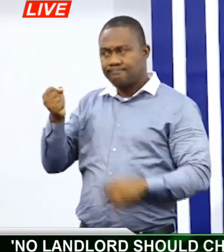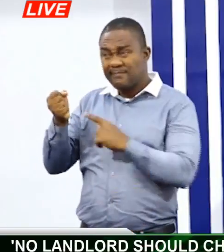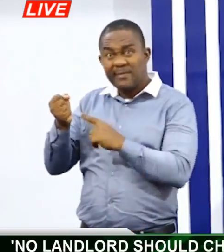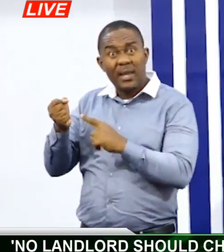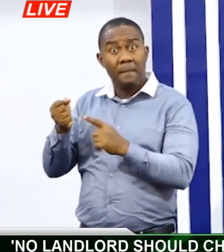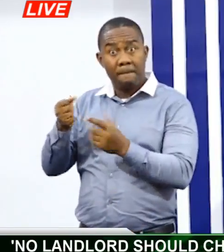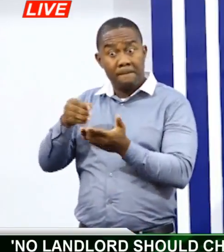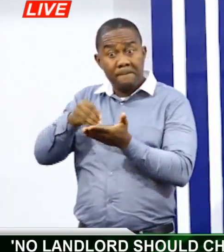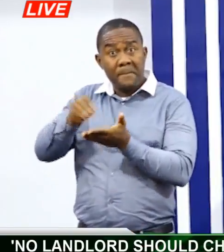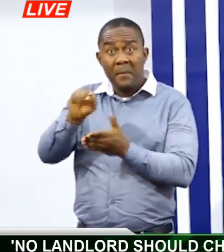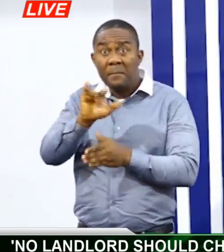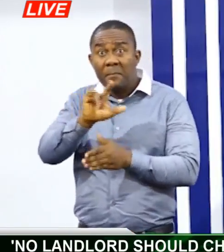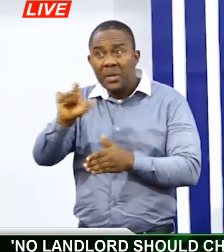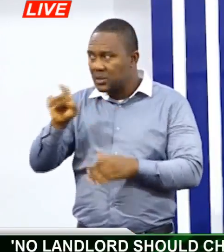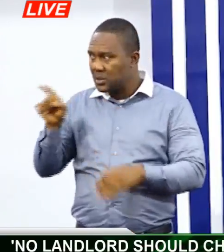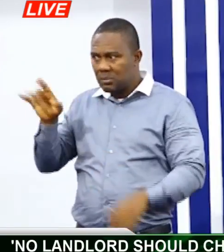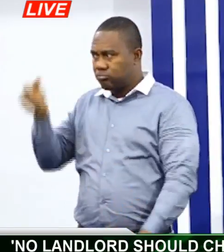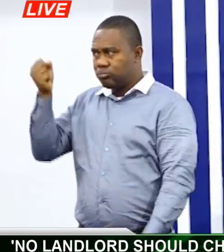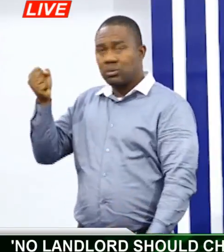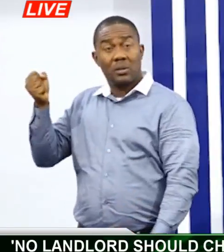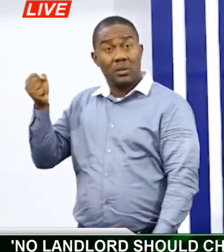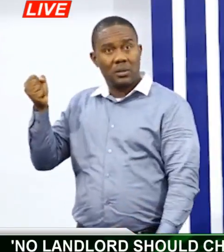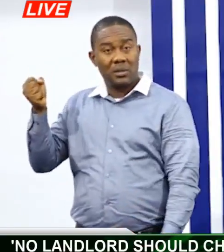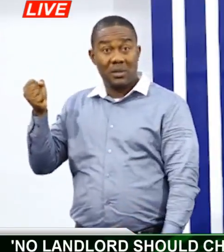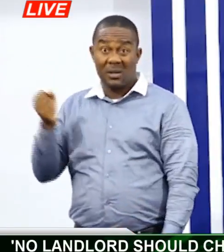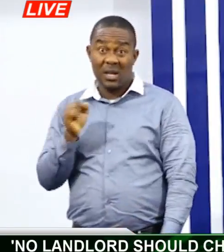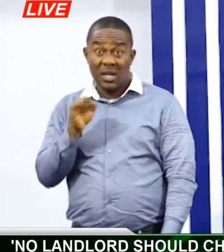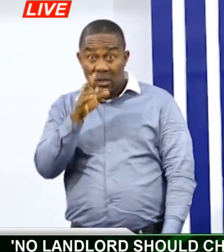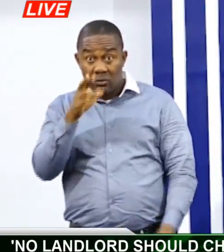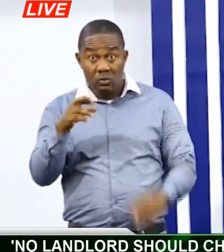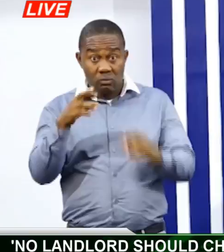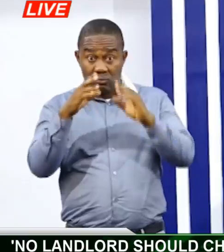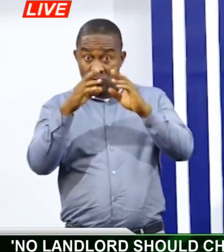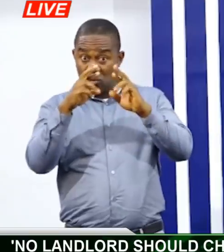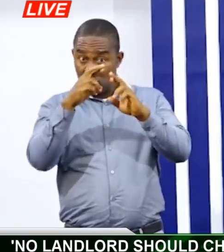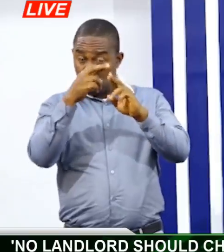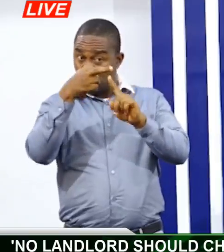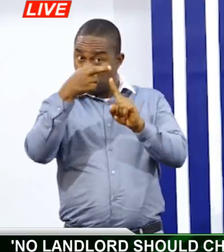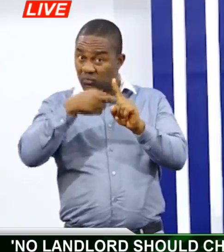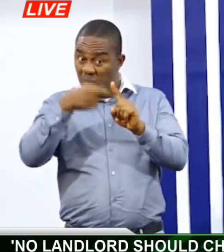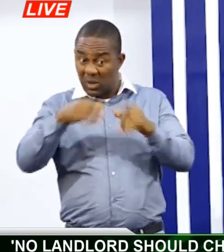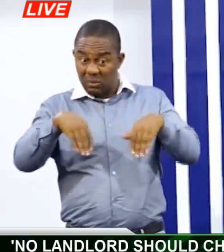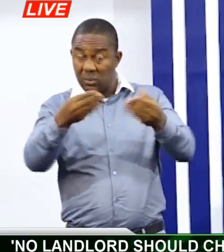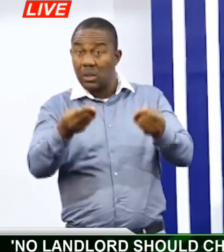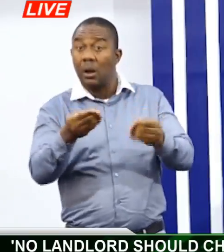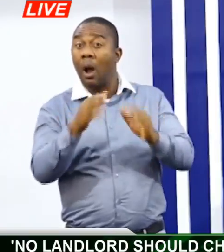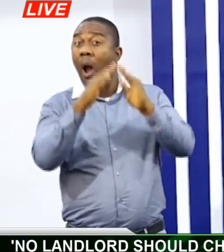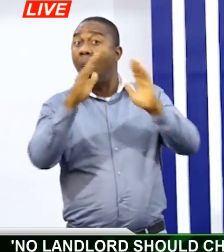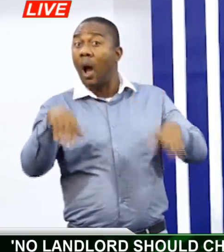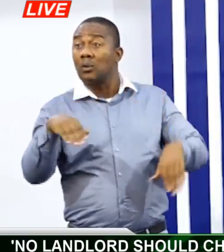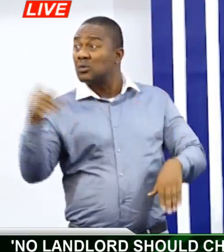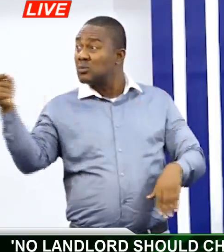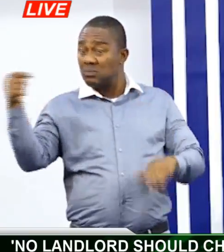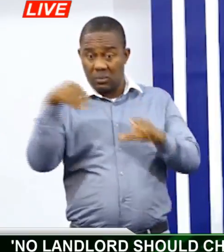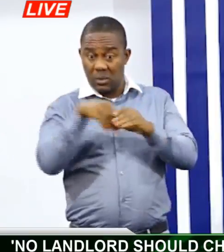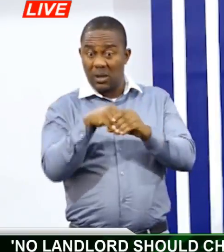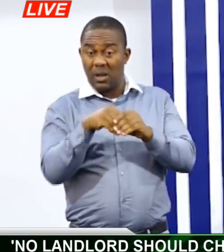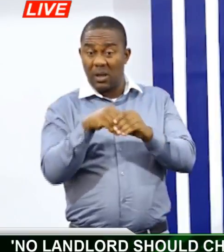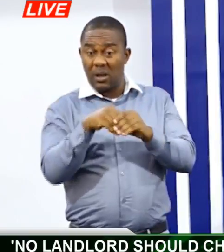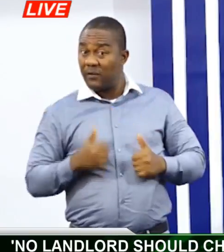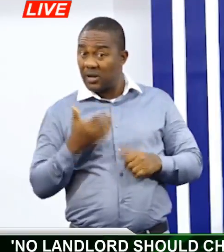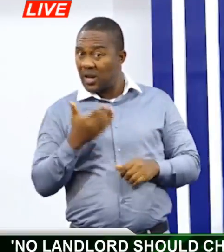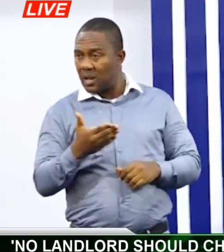ye danwura na do dai amema han a encharge tenant ana so bi oto dan mu nsio